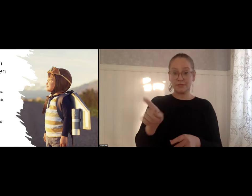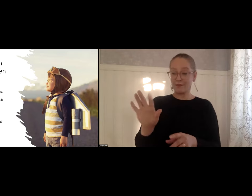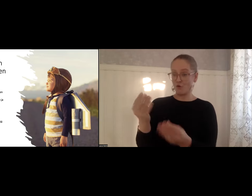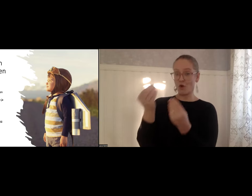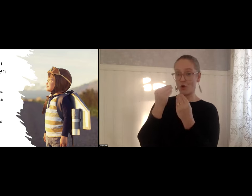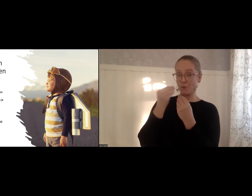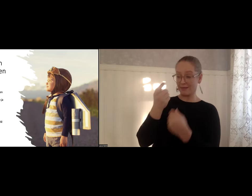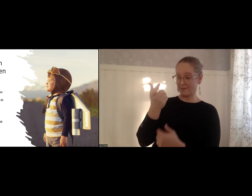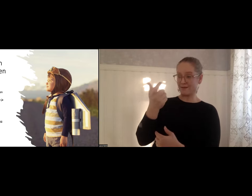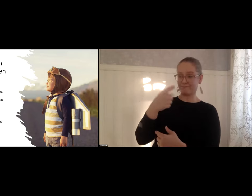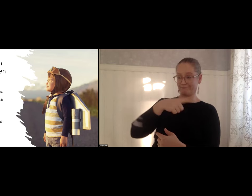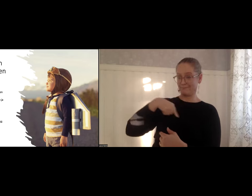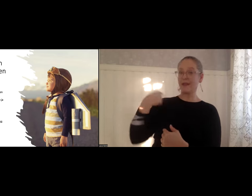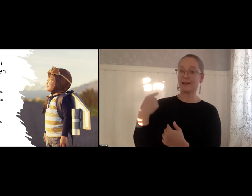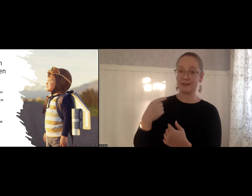lapsikin on.